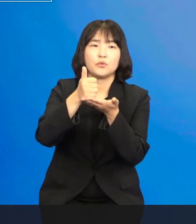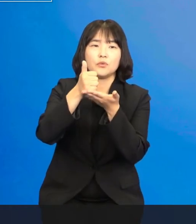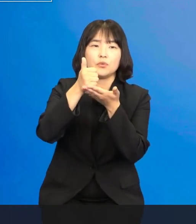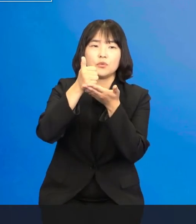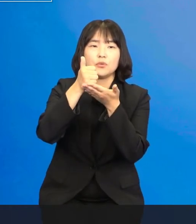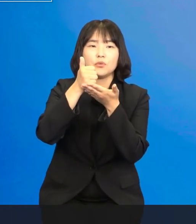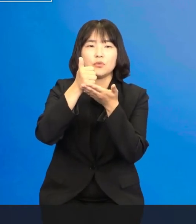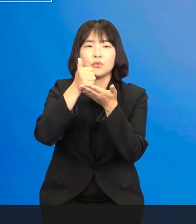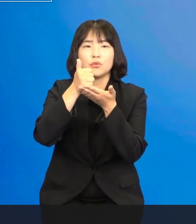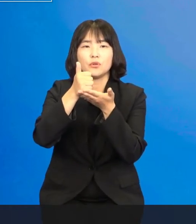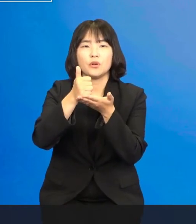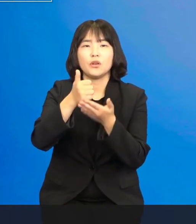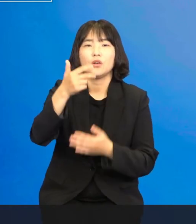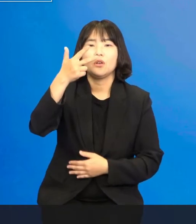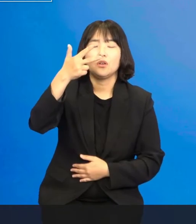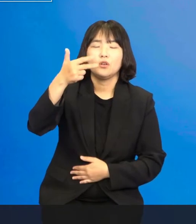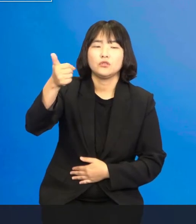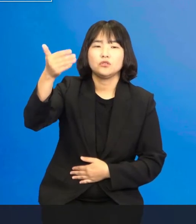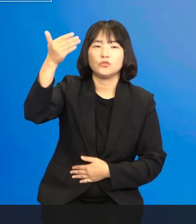경외함으로